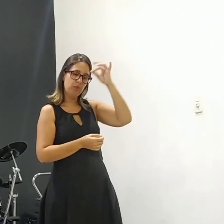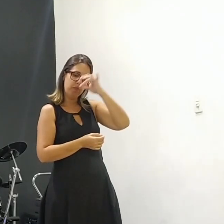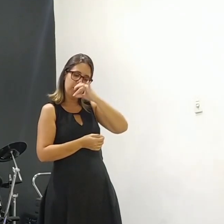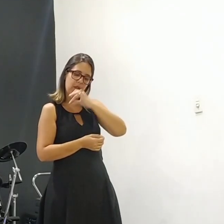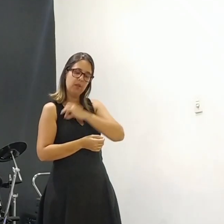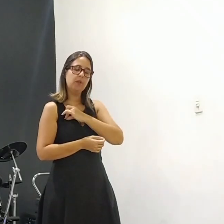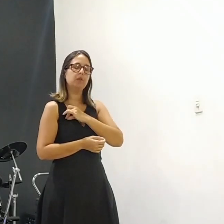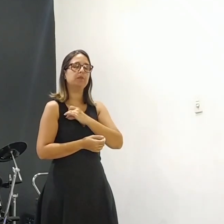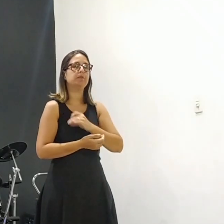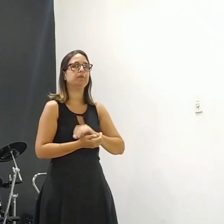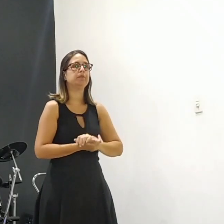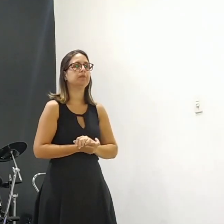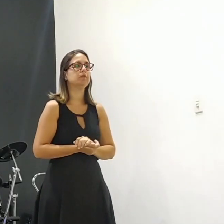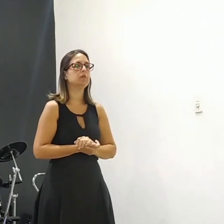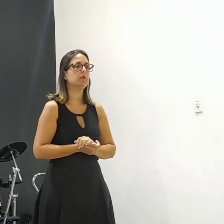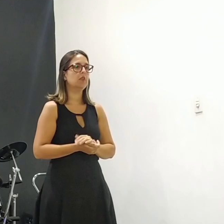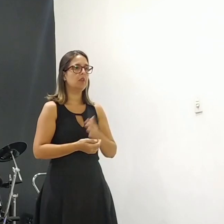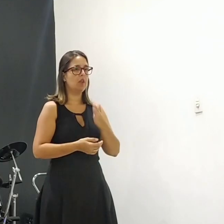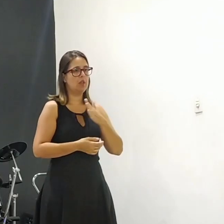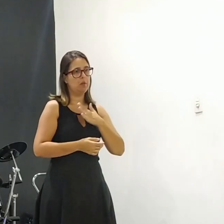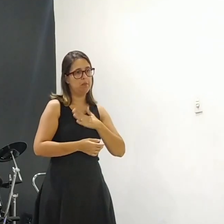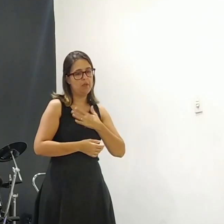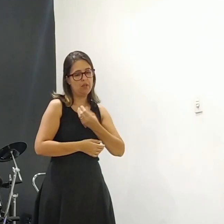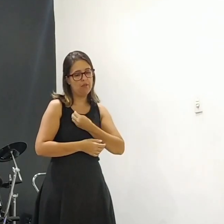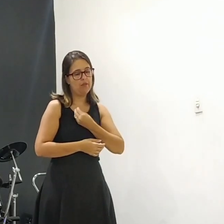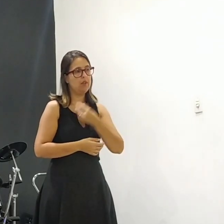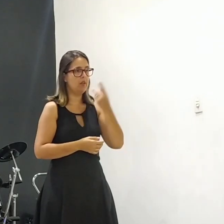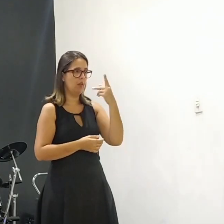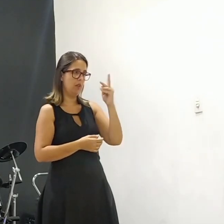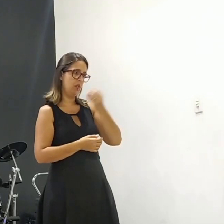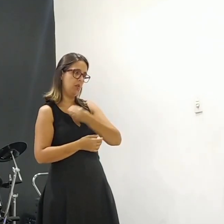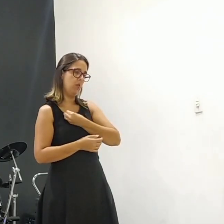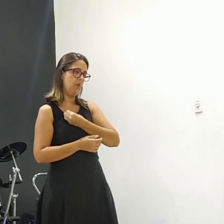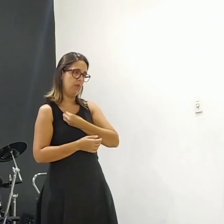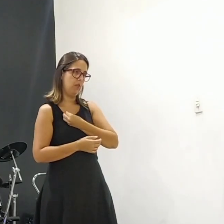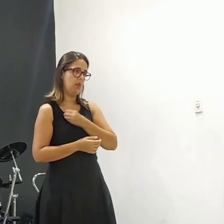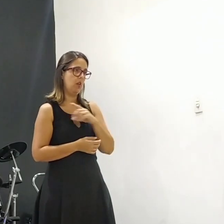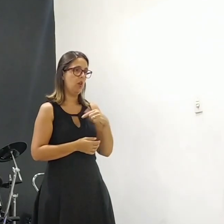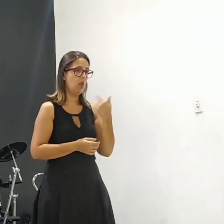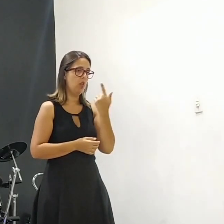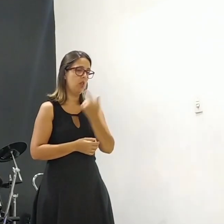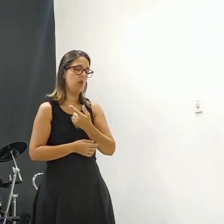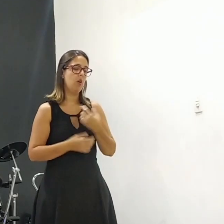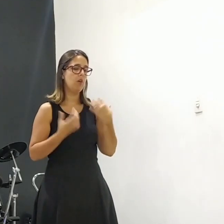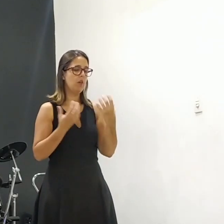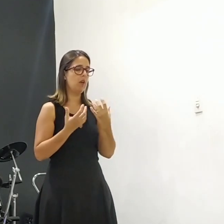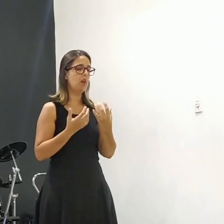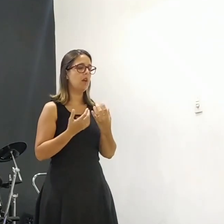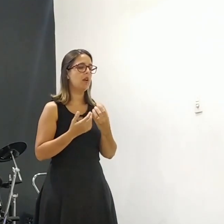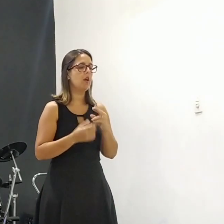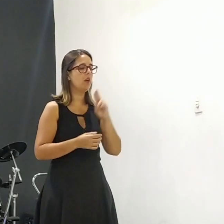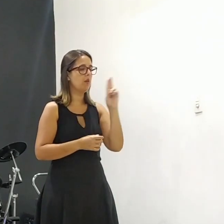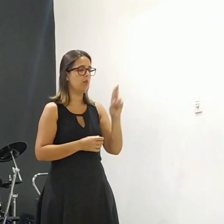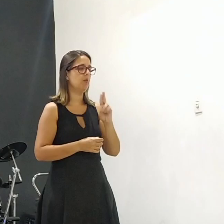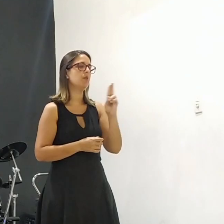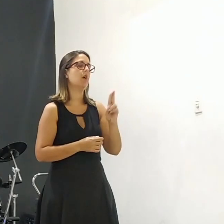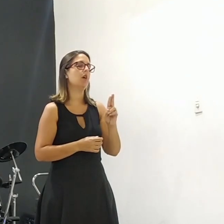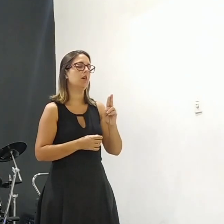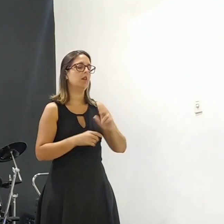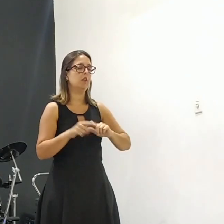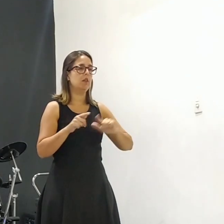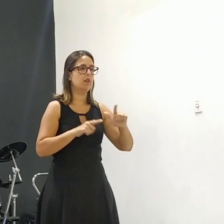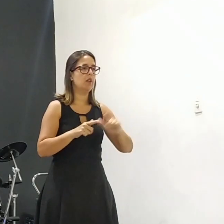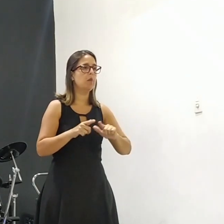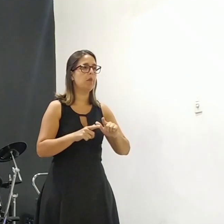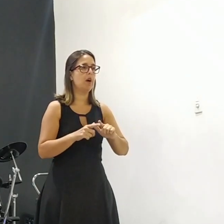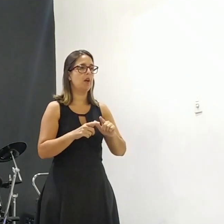Esse rio hoje está em mim, está em você. Somos nós que ele quer usar hoje para fazer essa obra, para